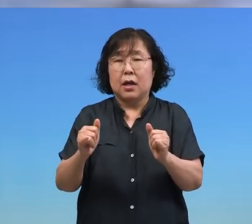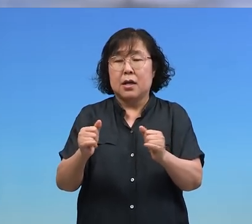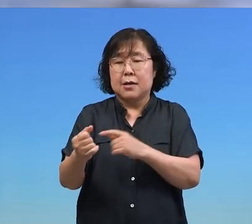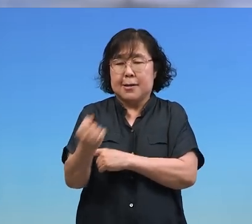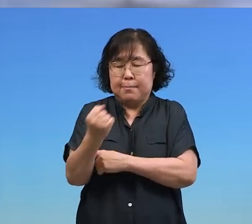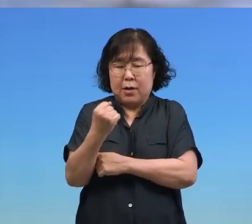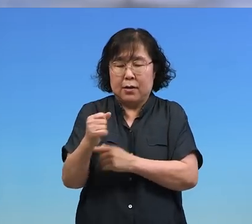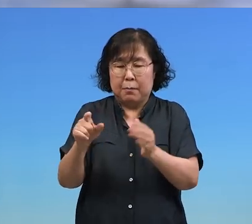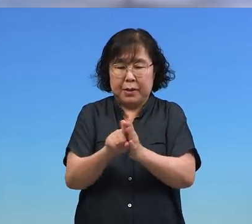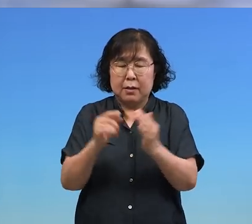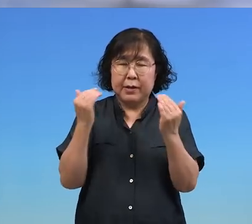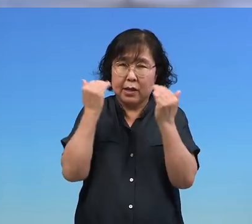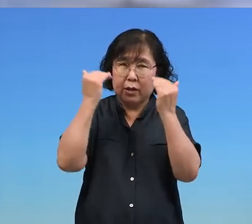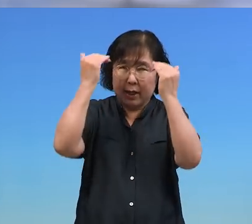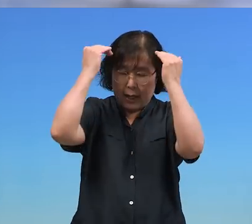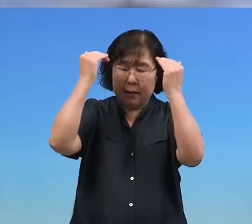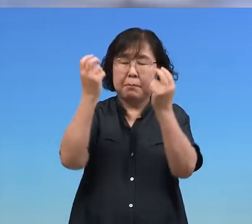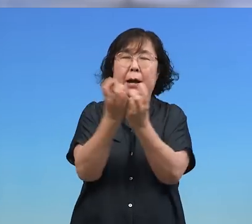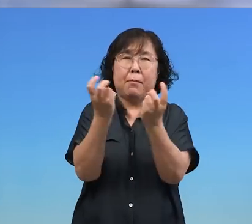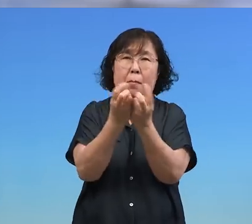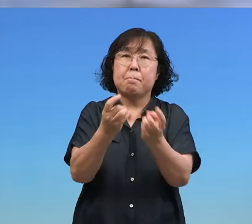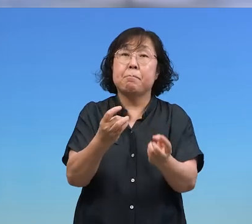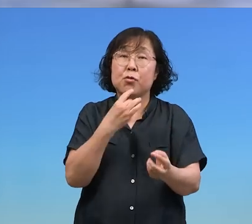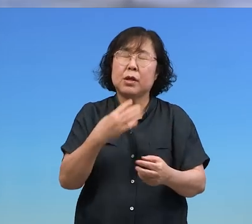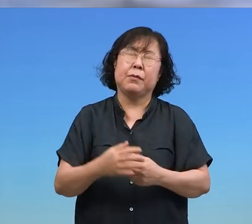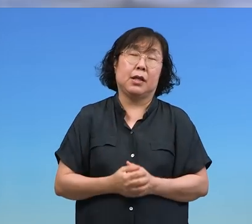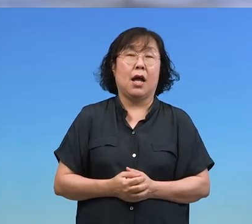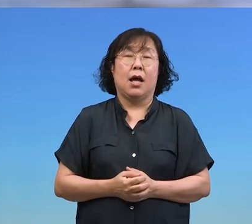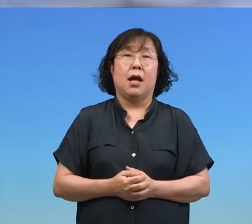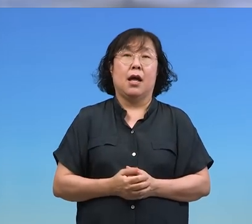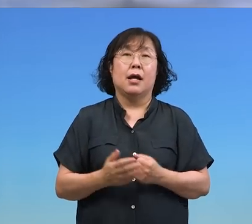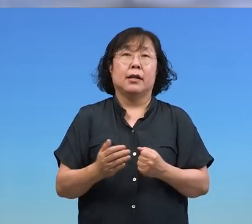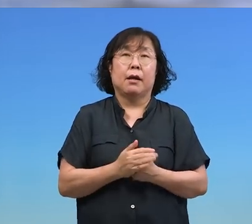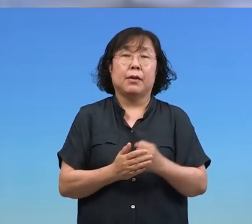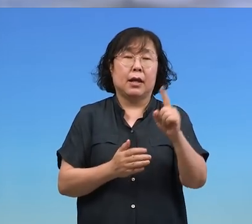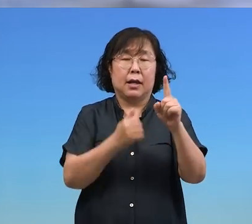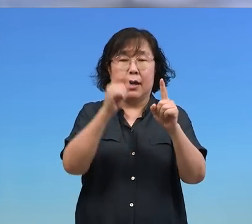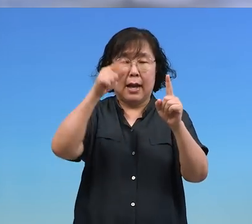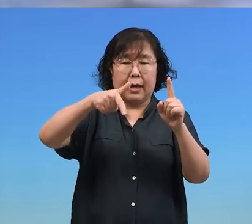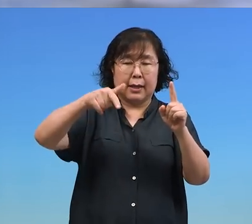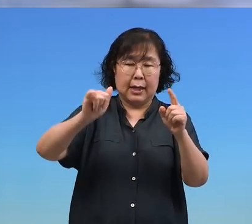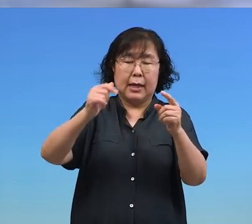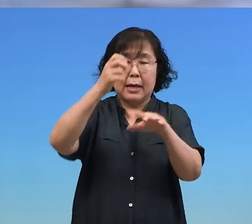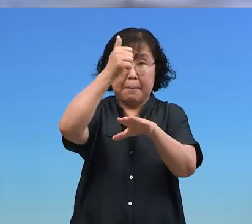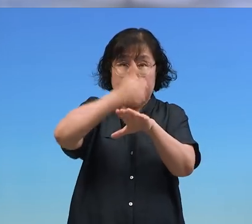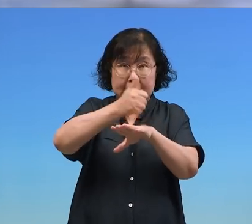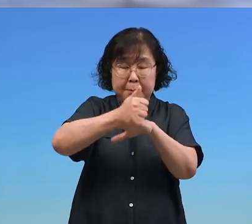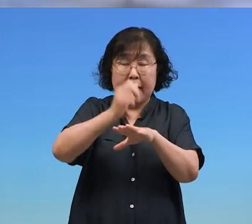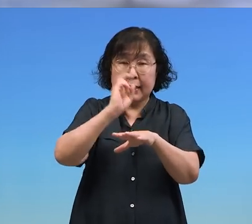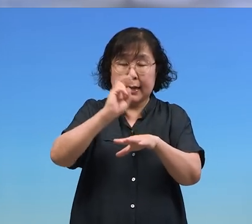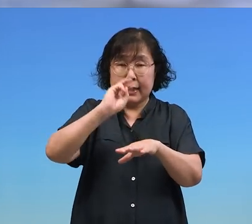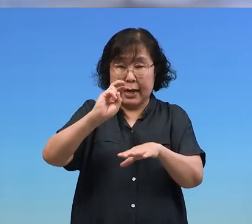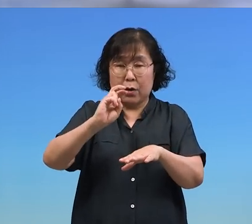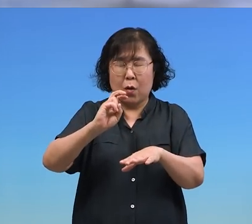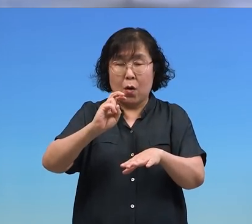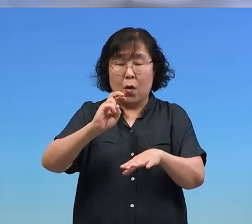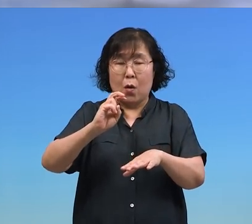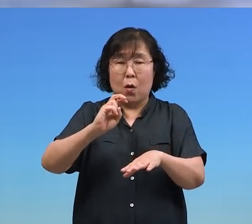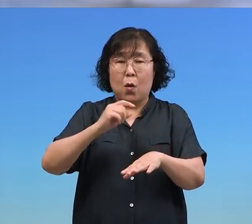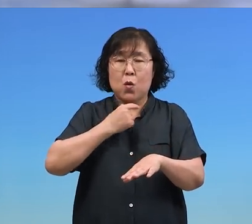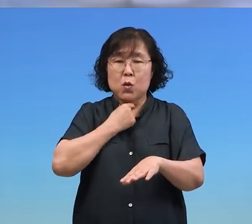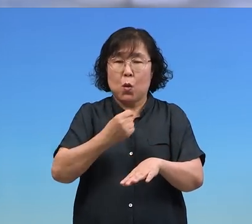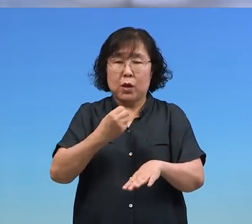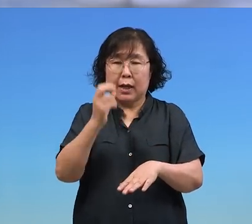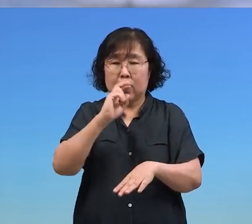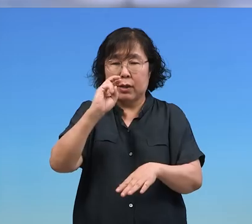도와서 꿈을 꾸고 저는 이번 1학기 마지막 찬양으로 참 이 소원을 가지고